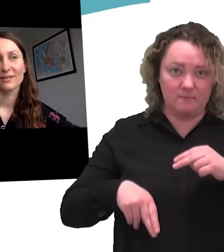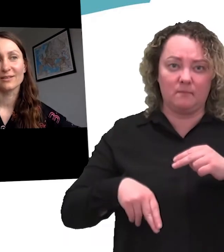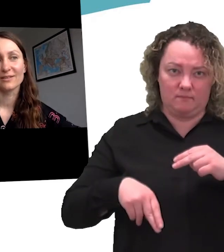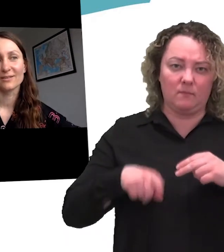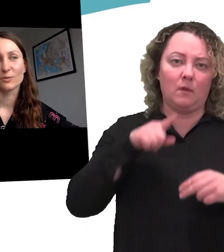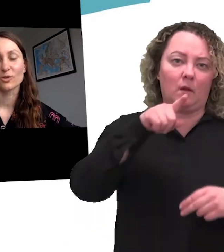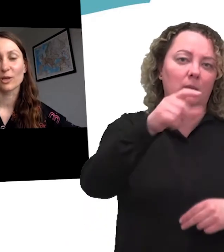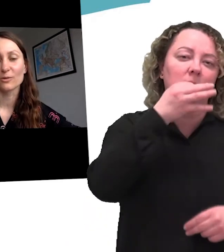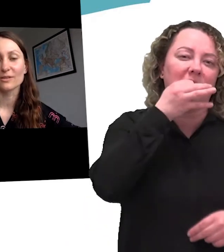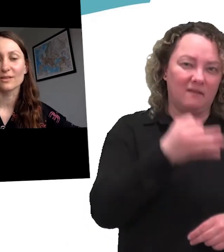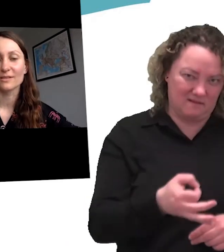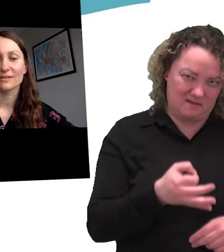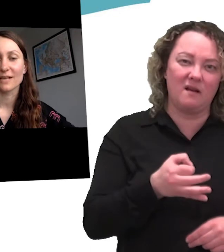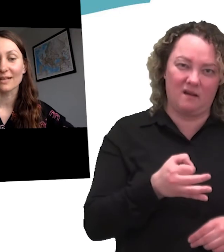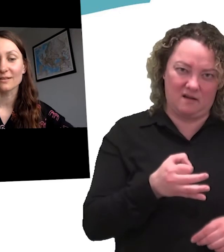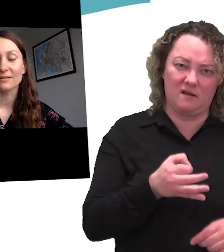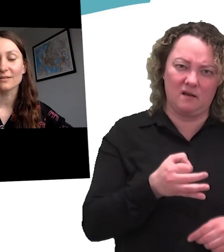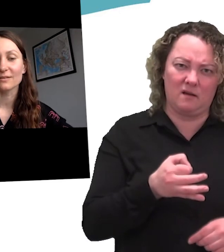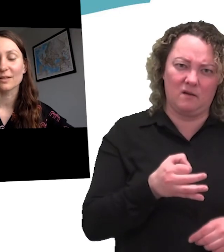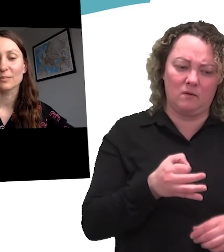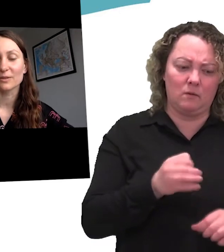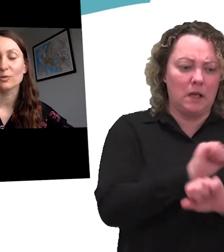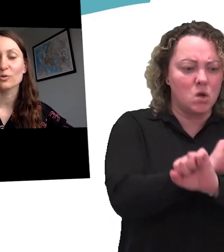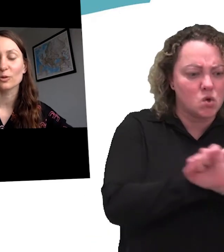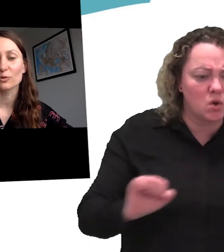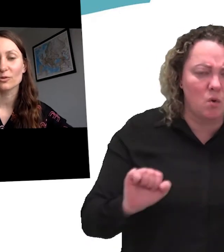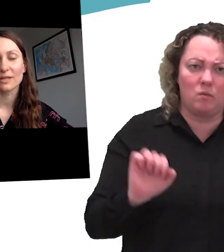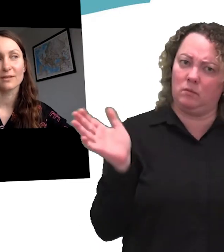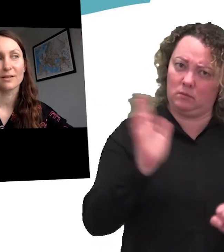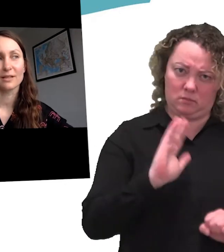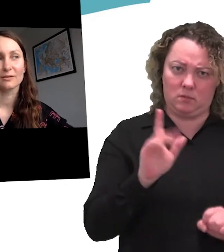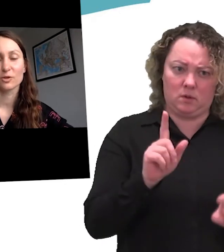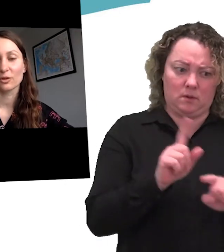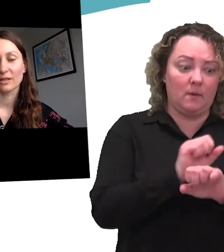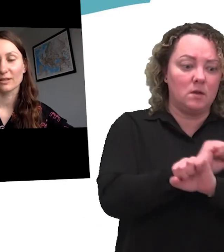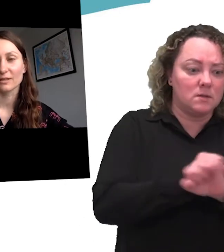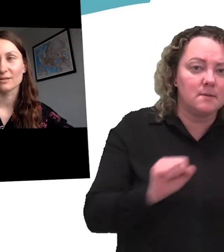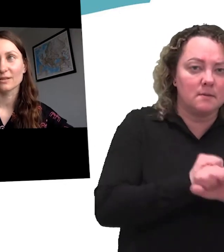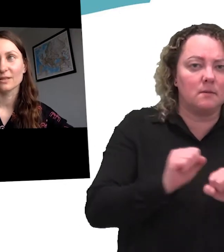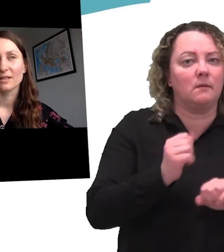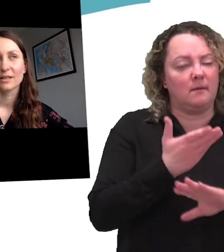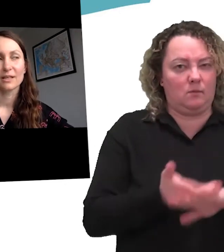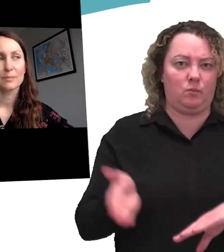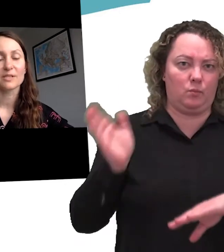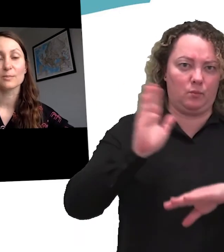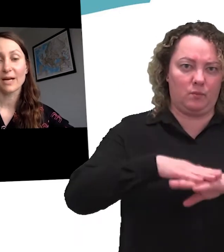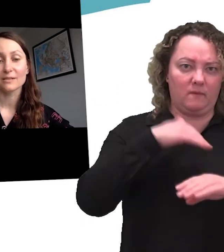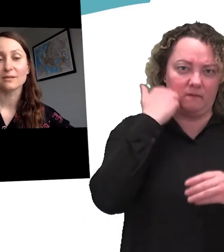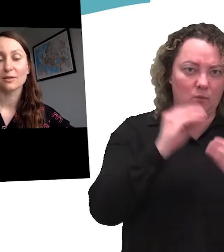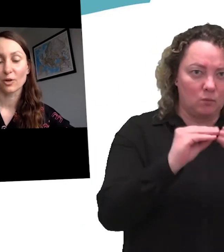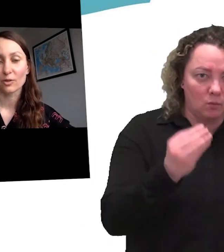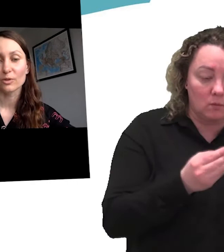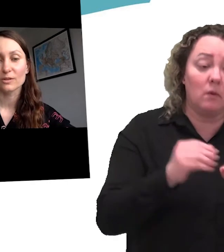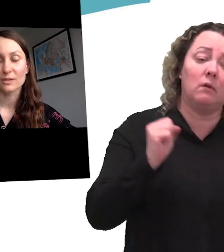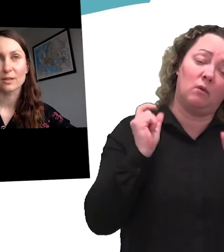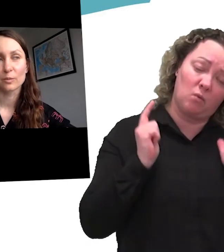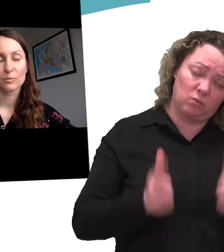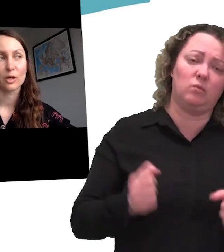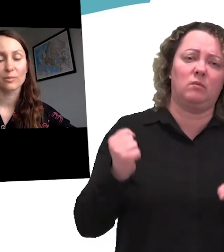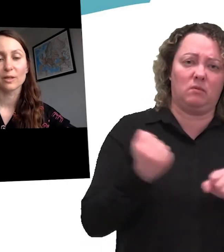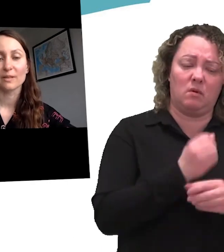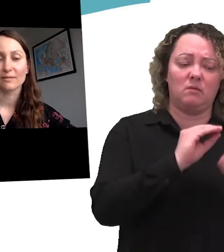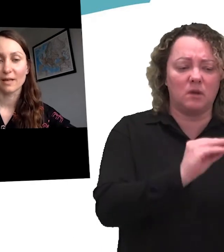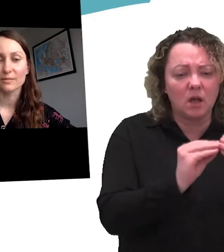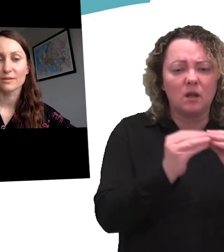nereikia uždrausti, nes tai skatina ir kaip tik daug sunkiau susitarti, reikia dėl visko tartis ir apsispręsti dėl normos, kas yra